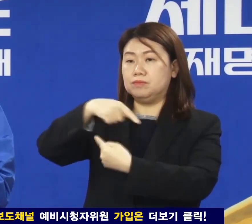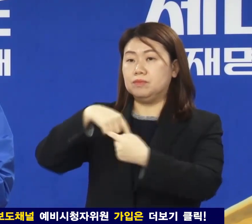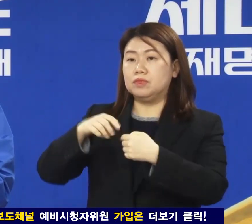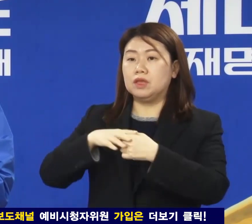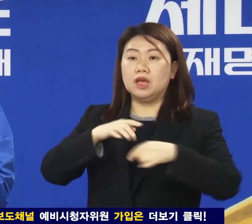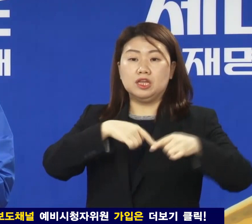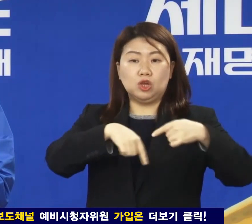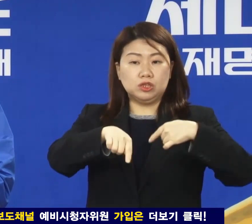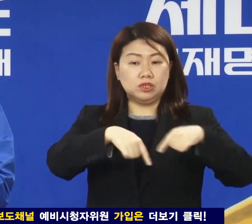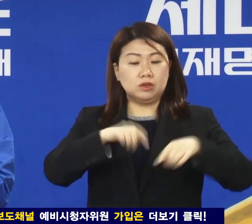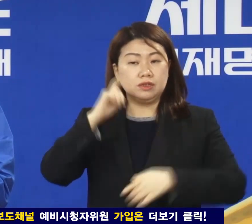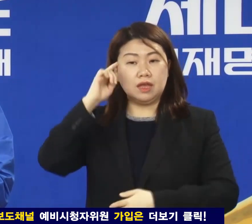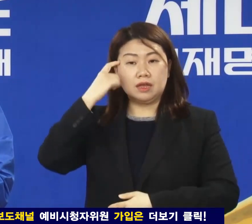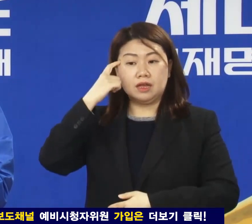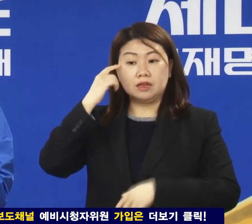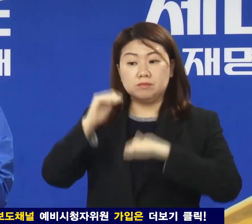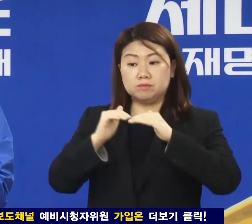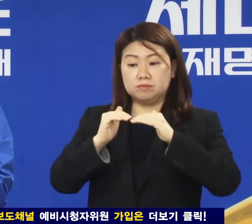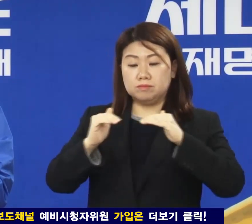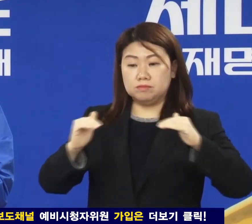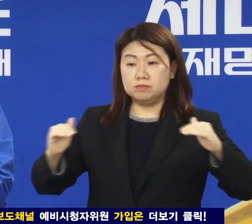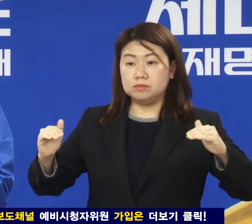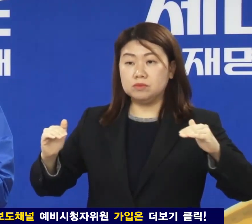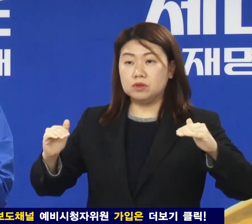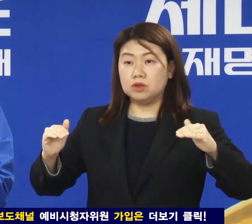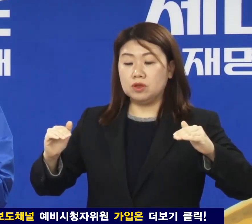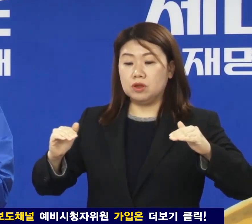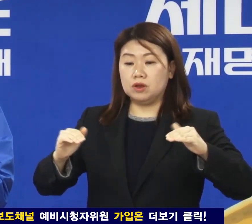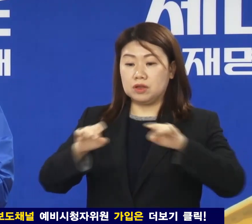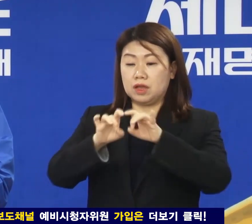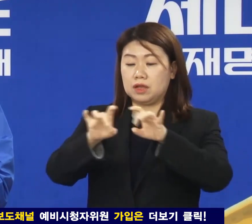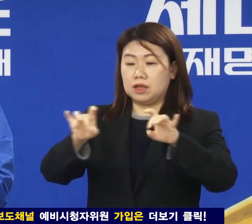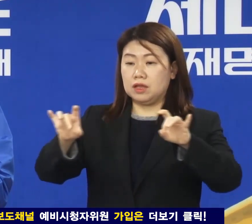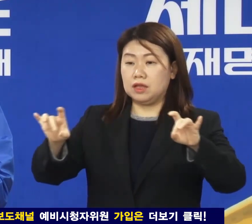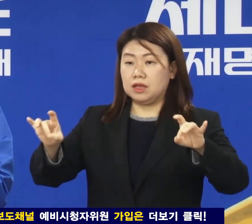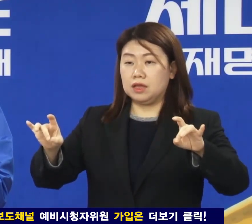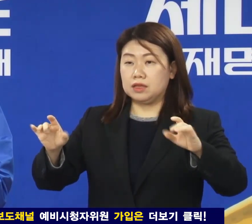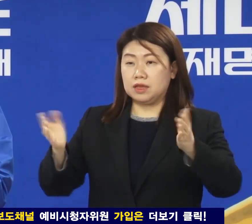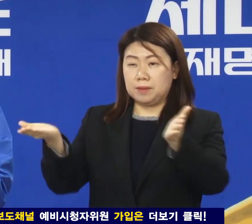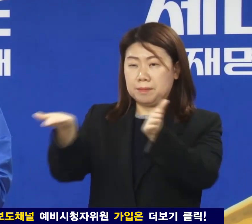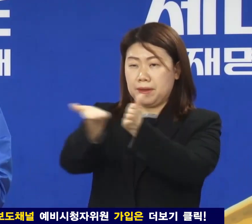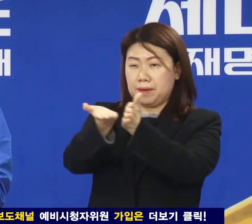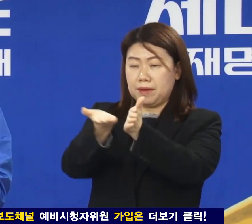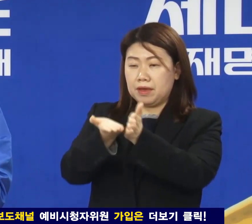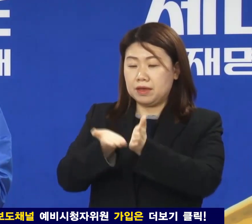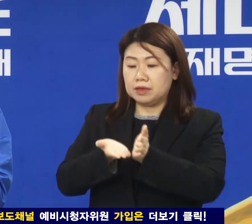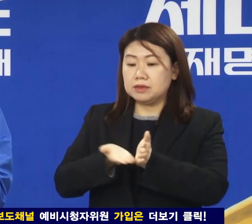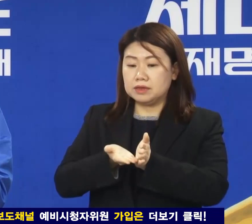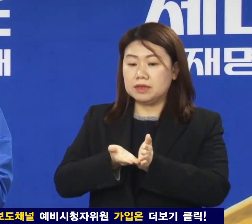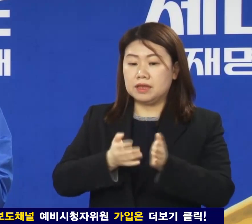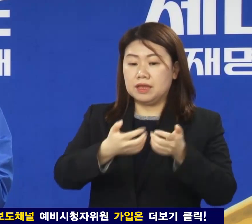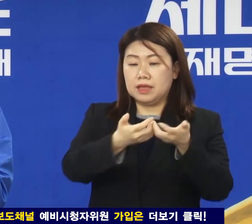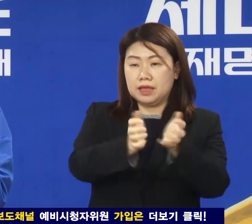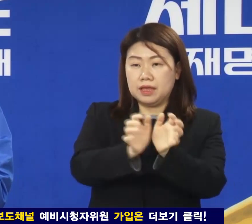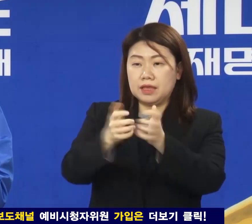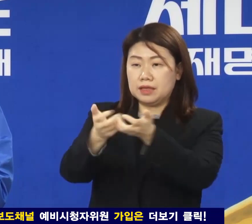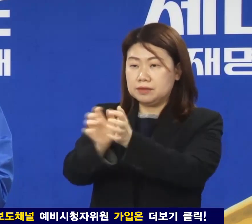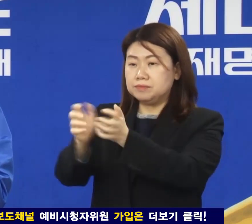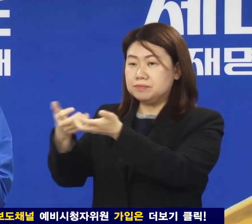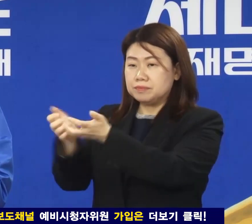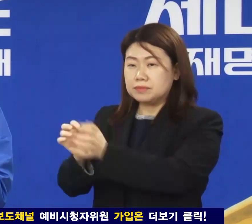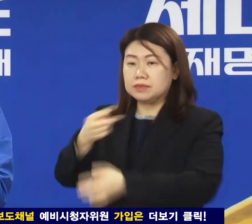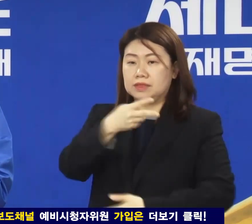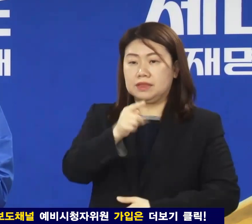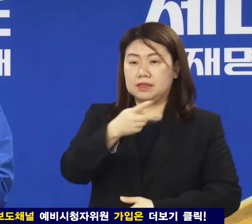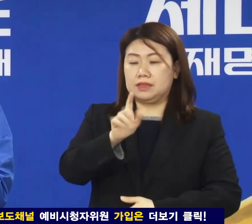국민의 정치적 견해가 고르게 국회의석에 반영되는 실질적 다당제 국회를 만들겠습니다.